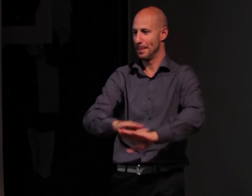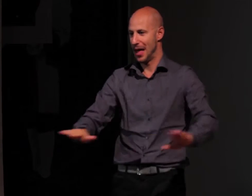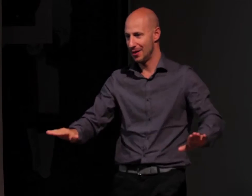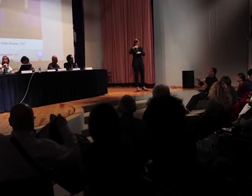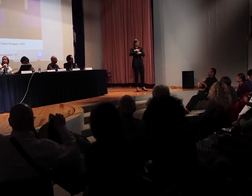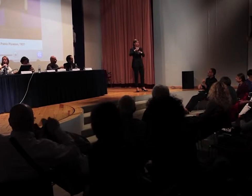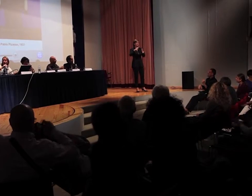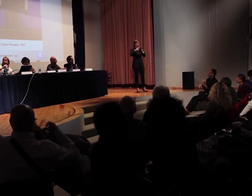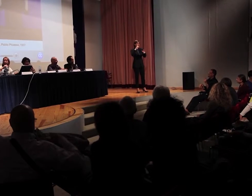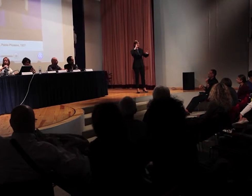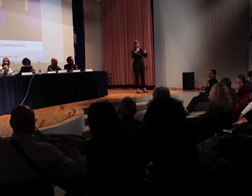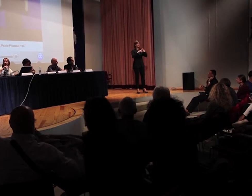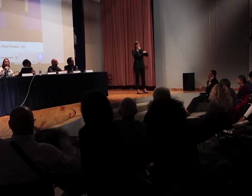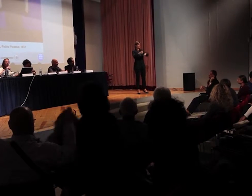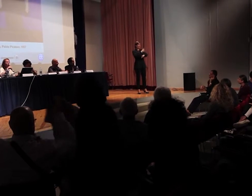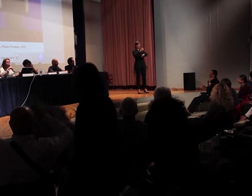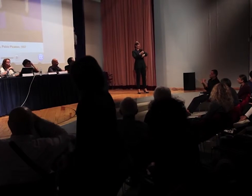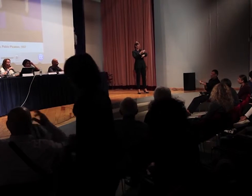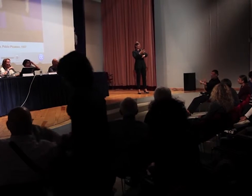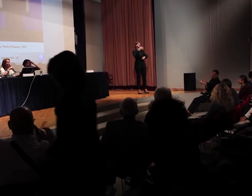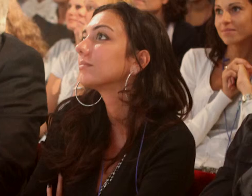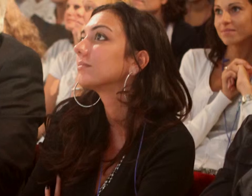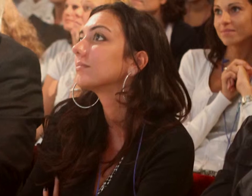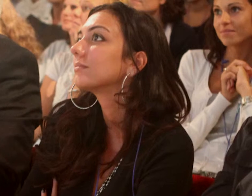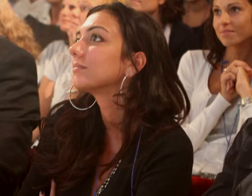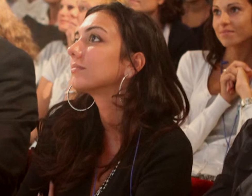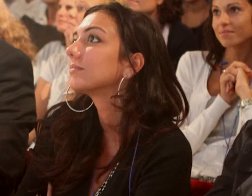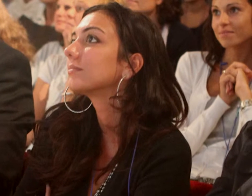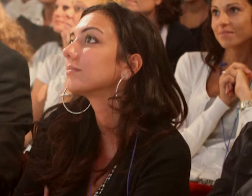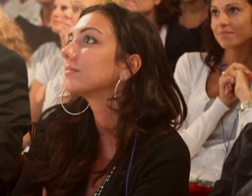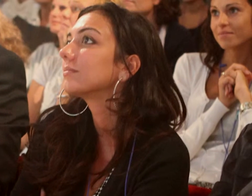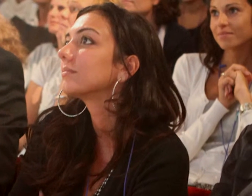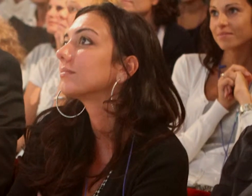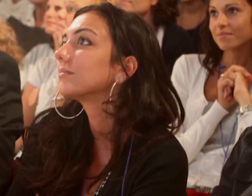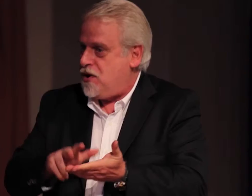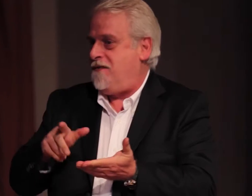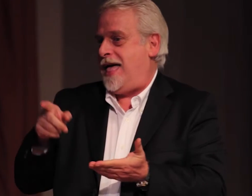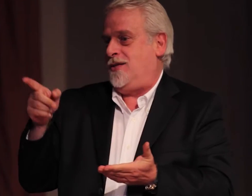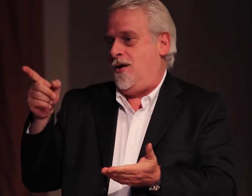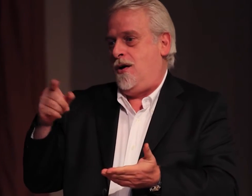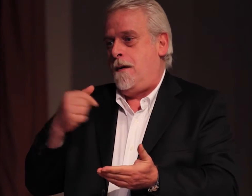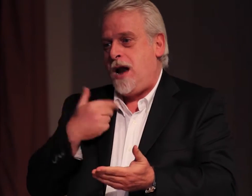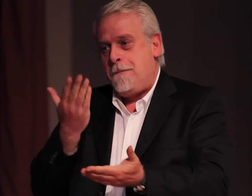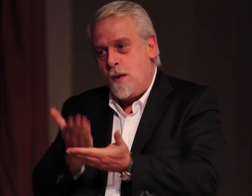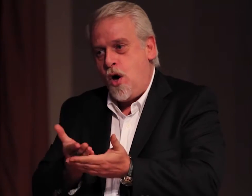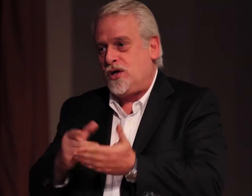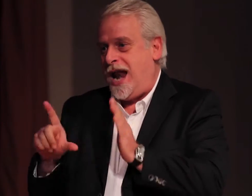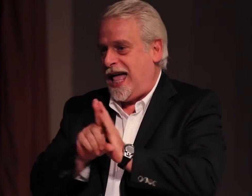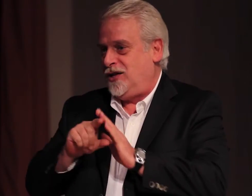italiana e americana, erano presenti anche i consiglieri regionali Mario Carossa e Augusta Montaruli e il presidente dell'ENS Piemonte, Corrado Gallo.